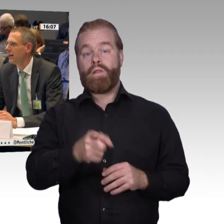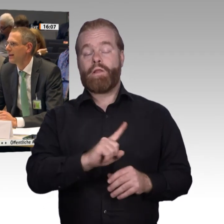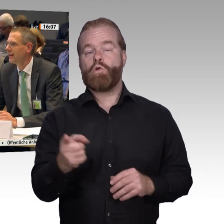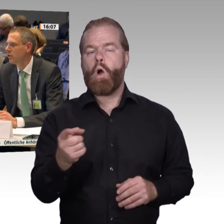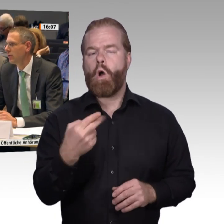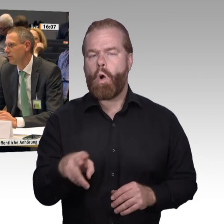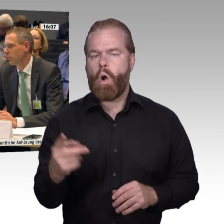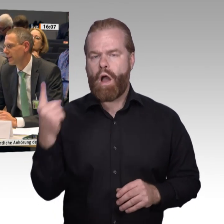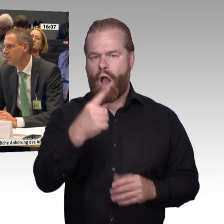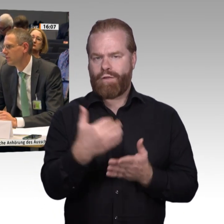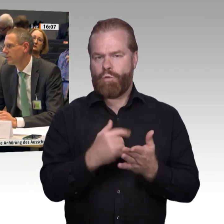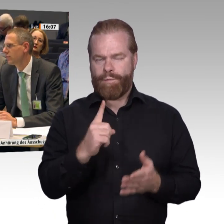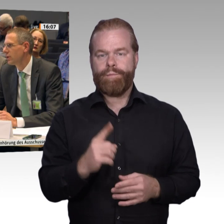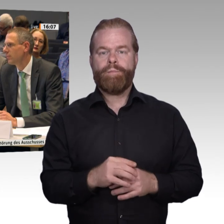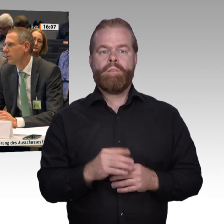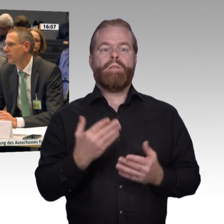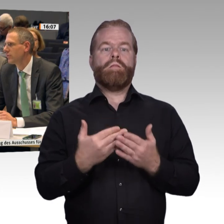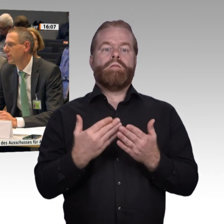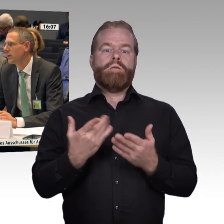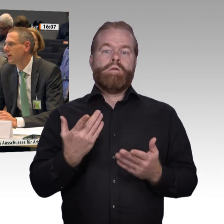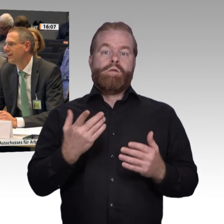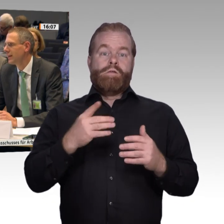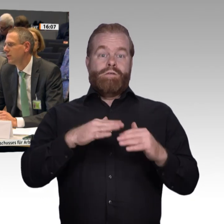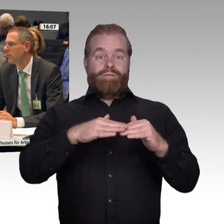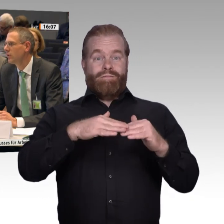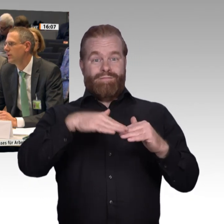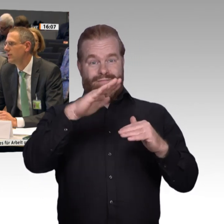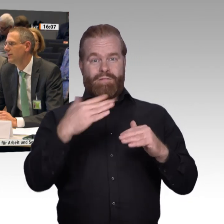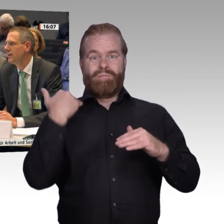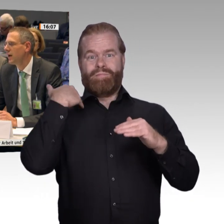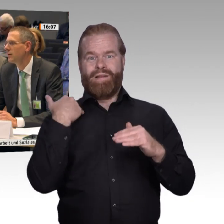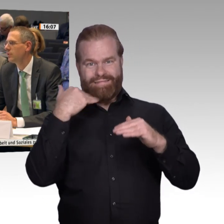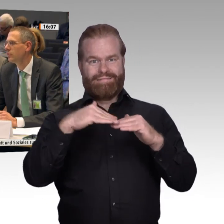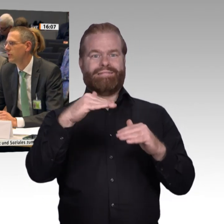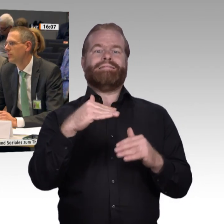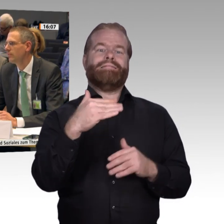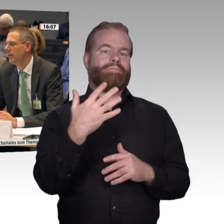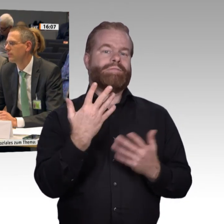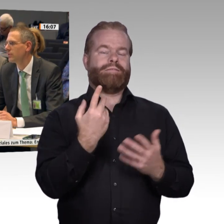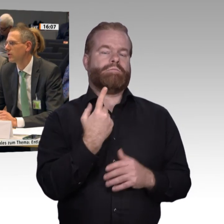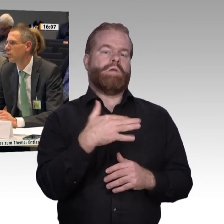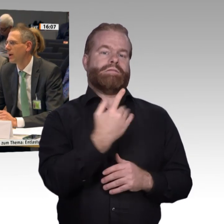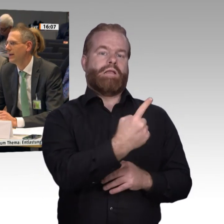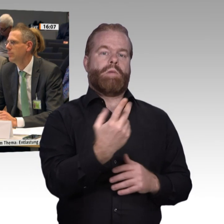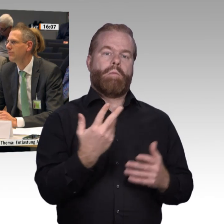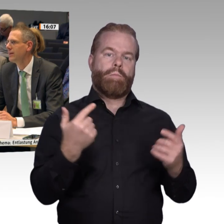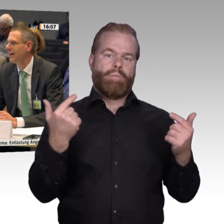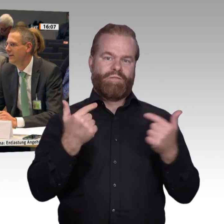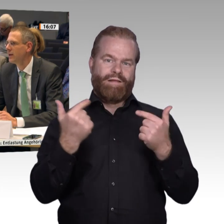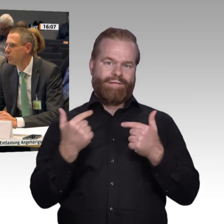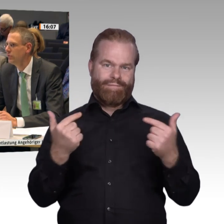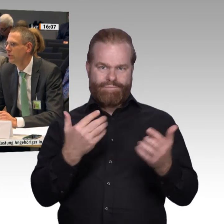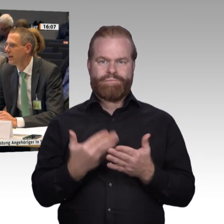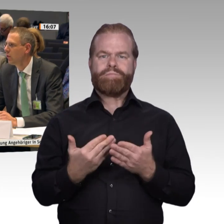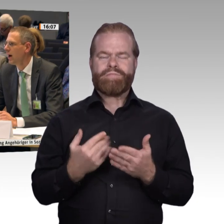führt, dann sprechen wir uns dafür eben aus, dass man eine Regelung findet, die innerhalb des Systems Pflegeversicherung bleibt, weil